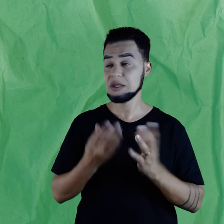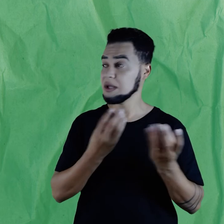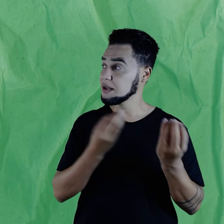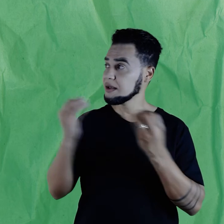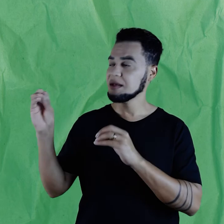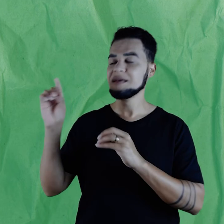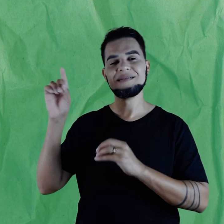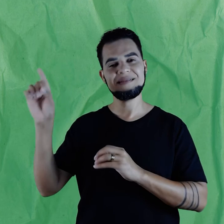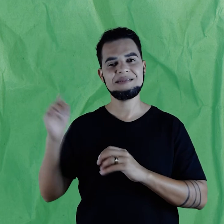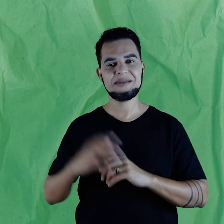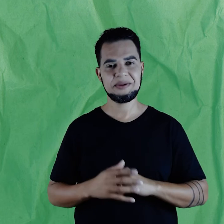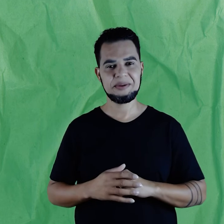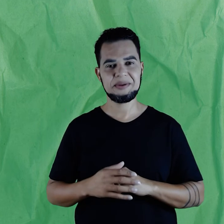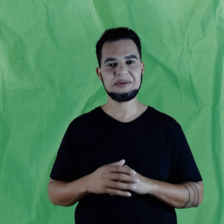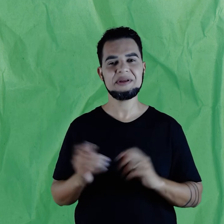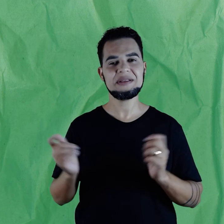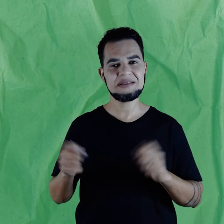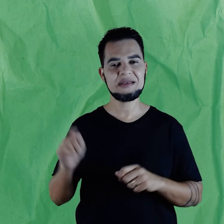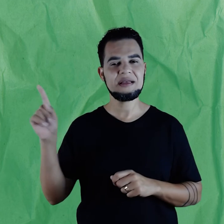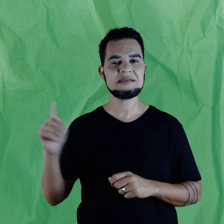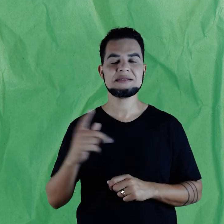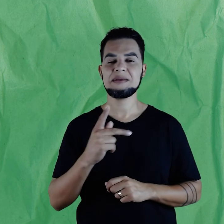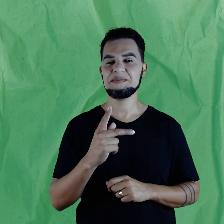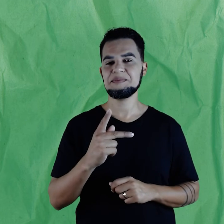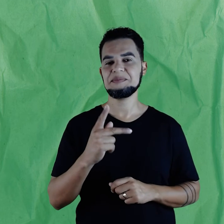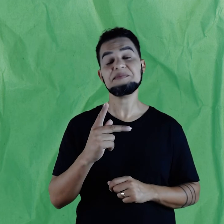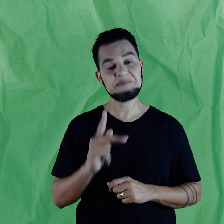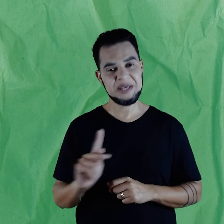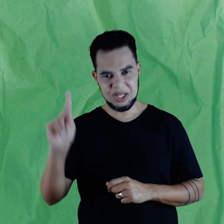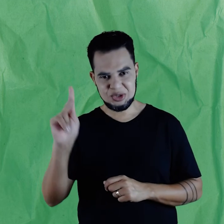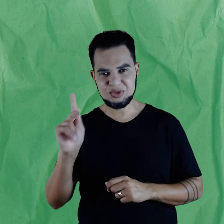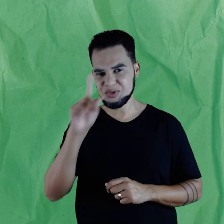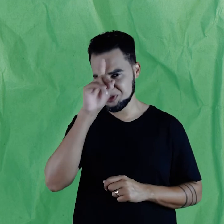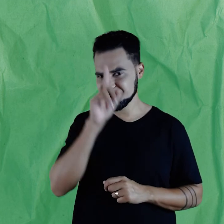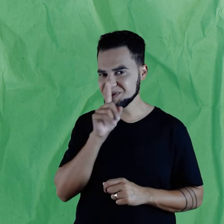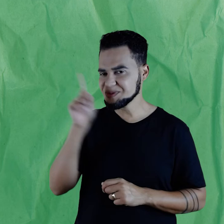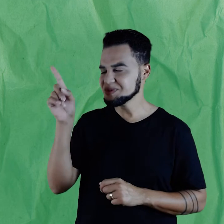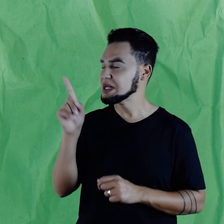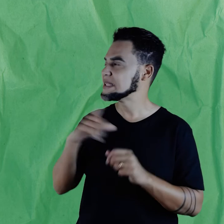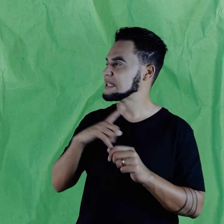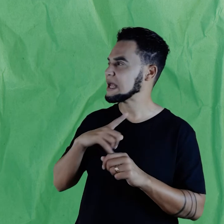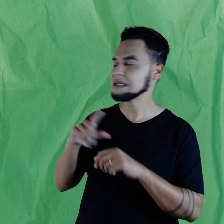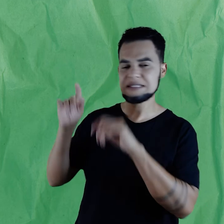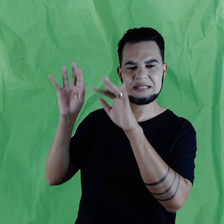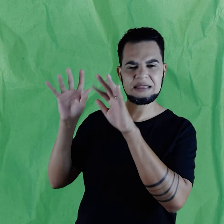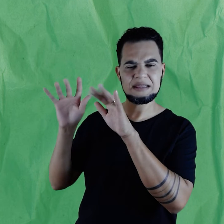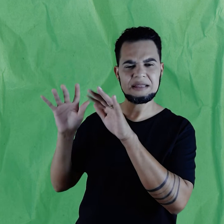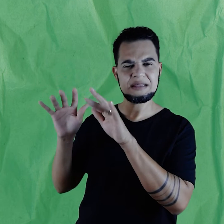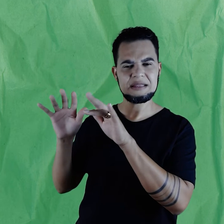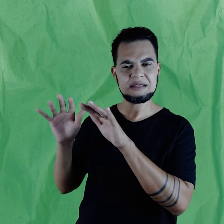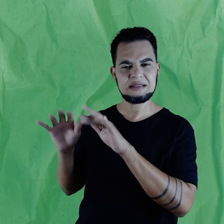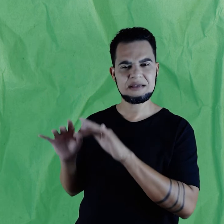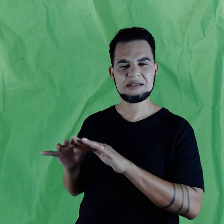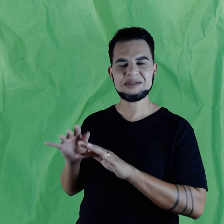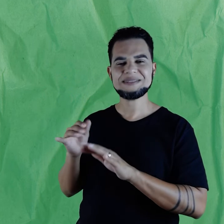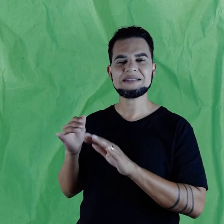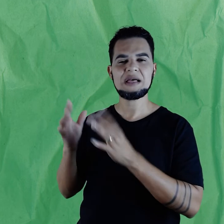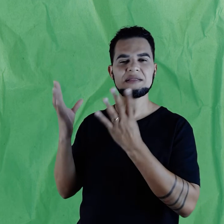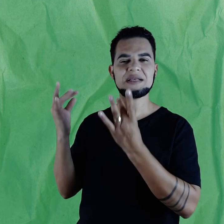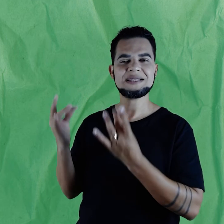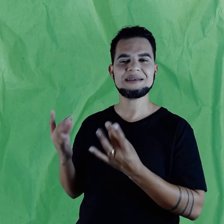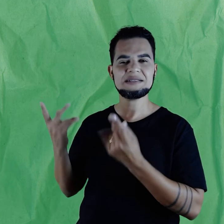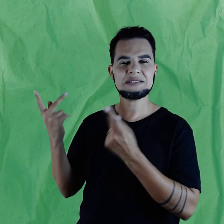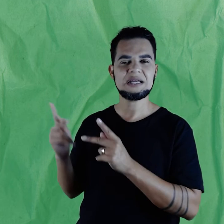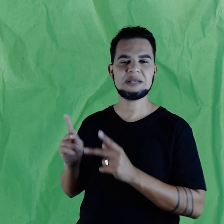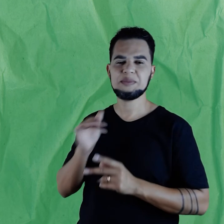aqui, ó, Pokémon, Pikachu, né? Traz aqui os sprites dele. Então ele traz aqui, por exemplo,